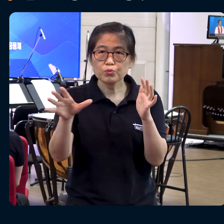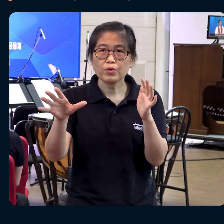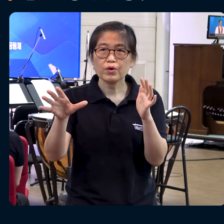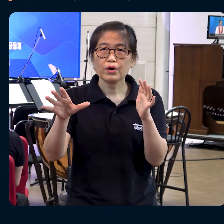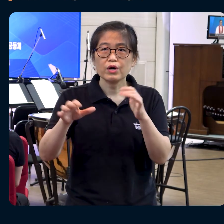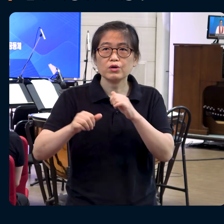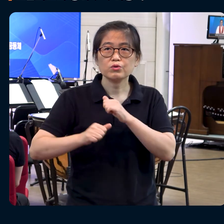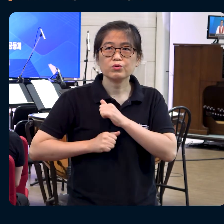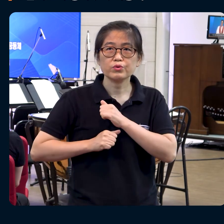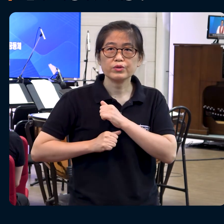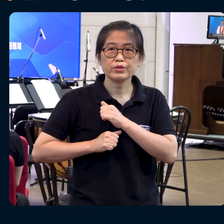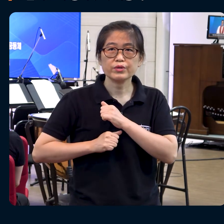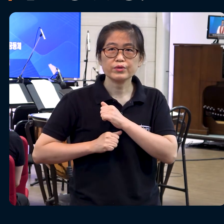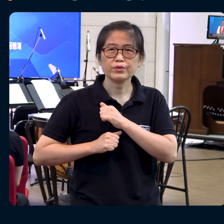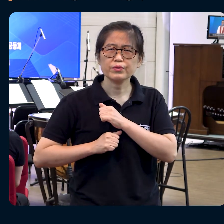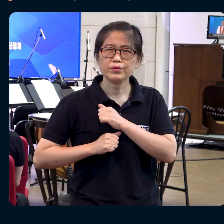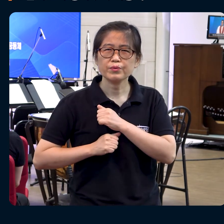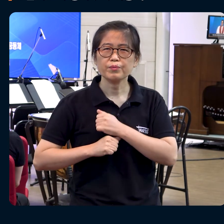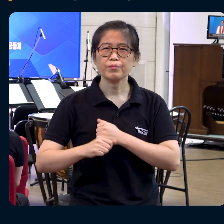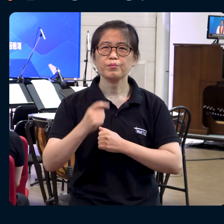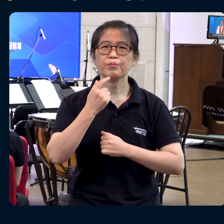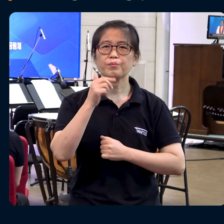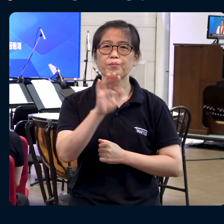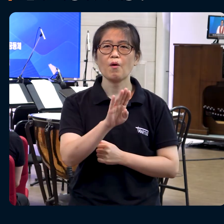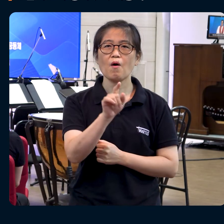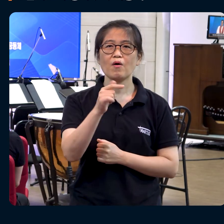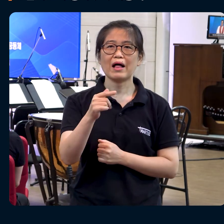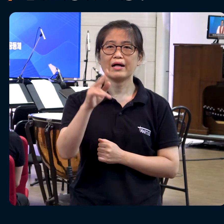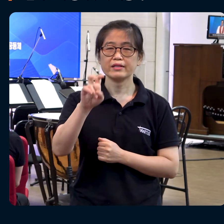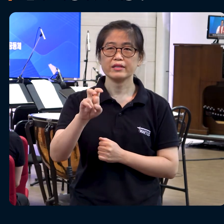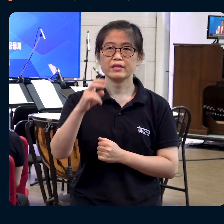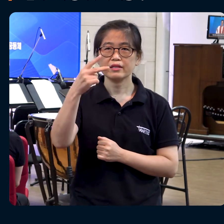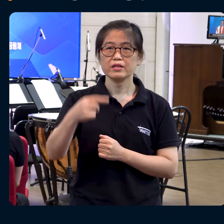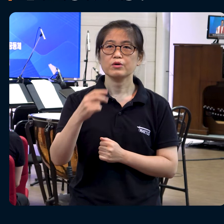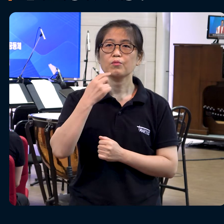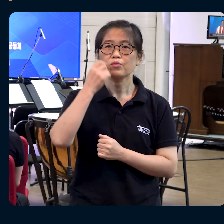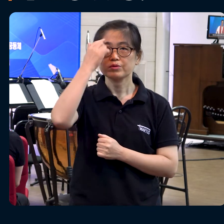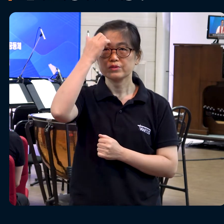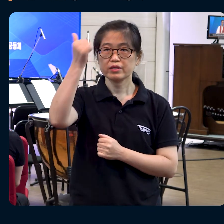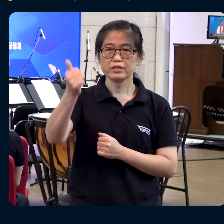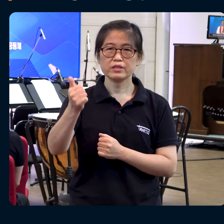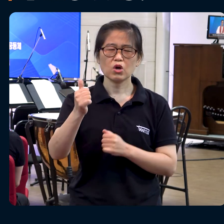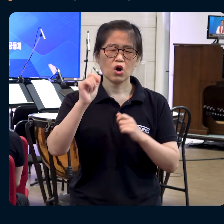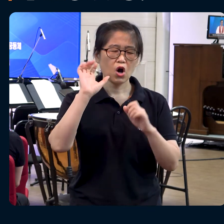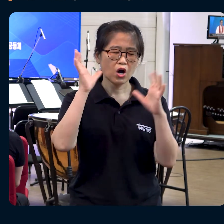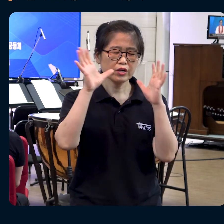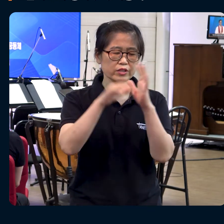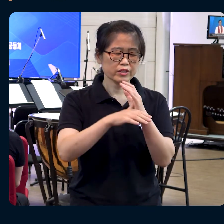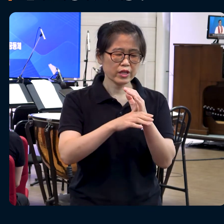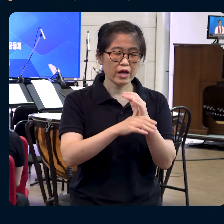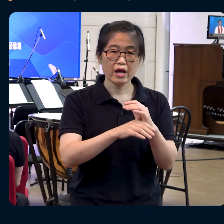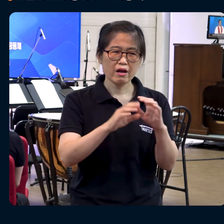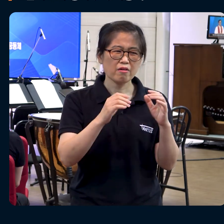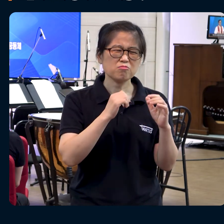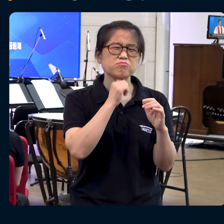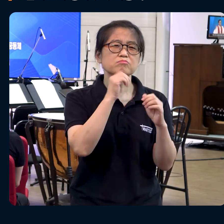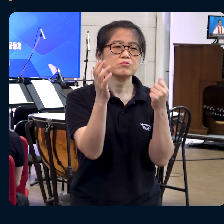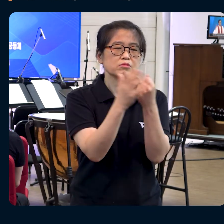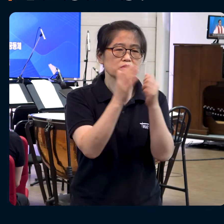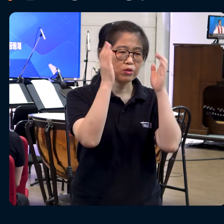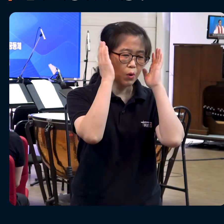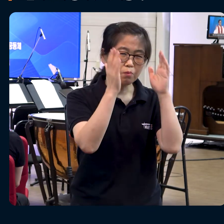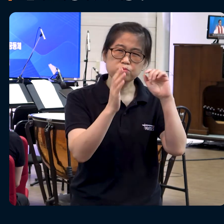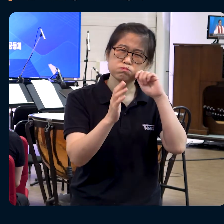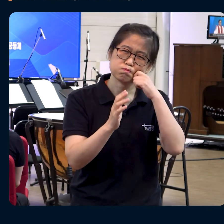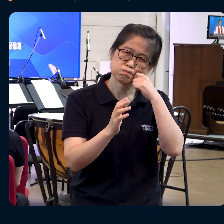미국의 유명한 부흥사였던 버나드 목사님이 계시죠. 이분은 어린 시절 너무 가난해가지고